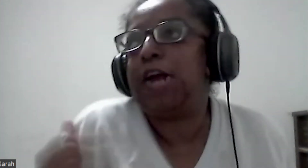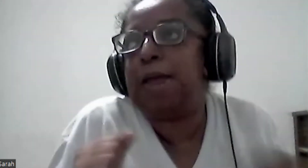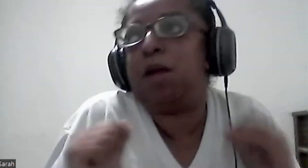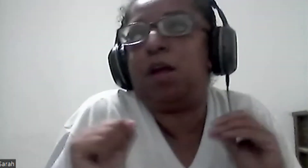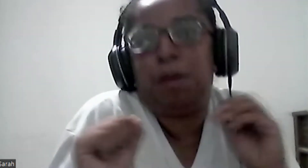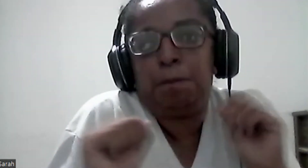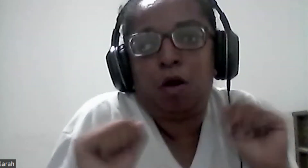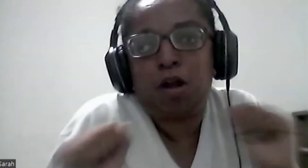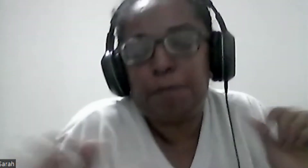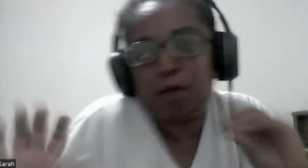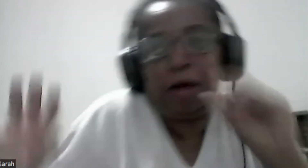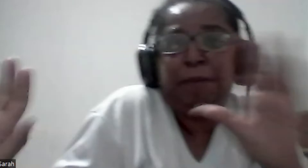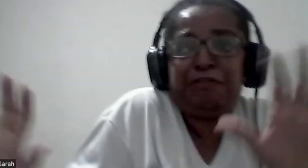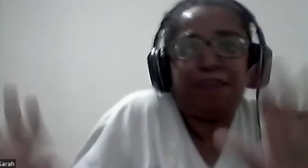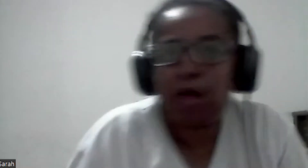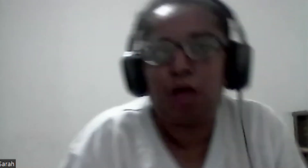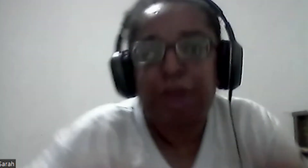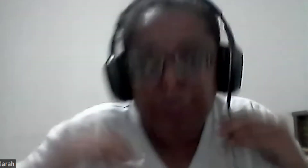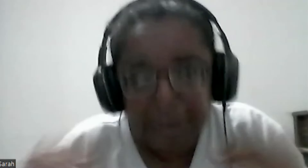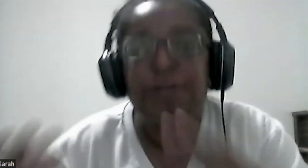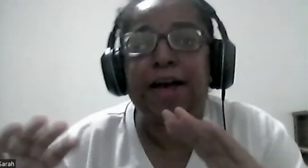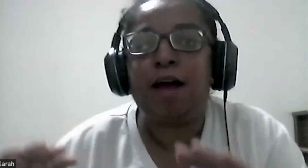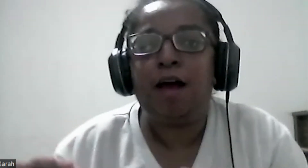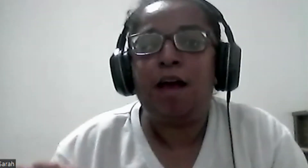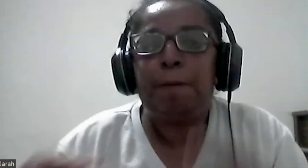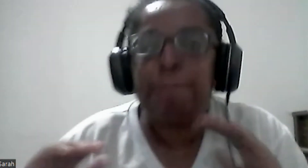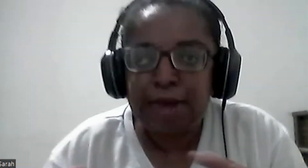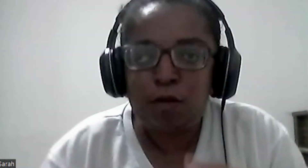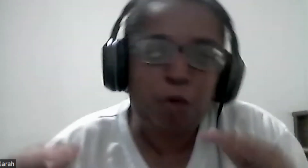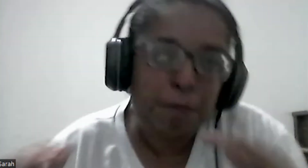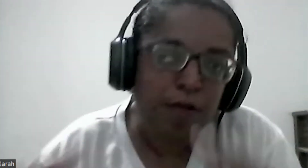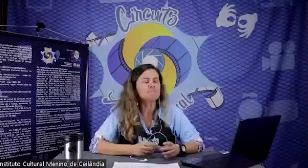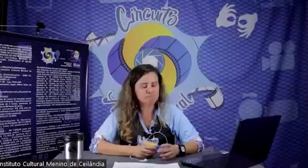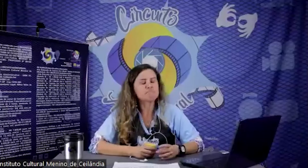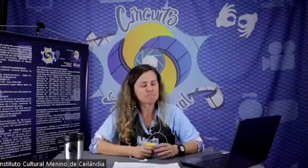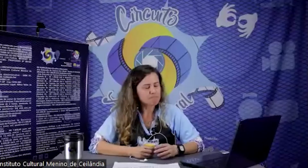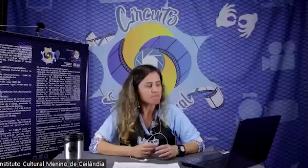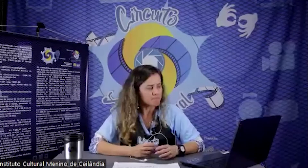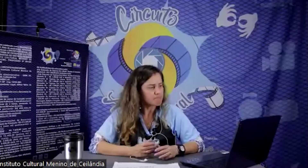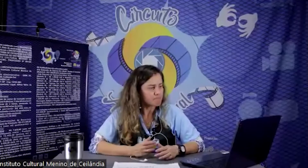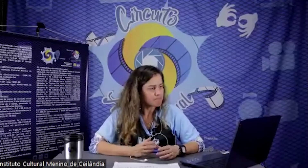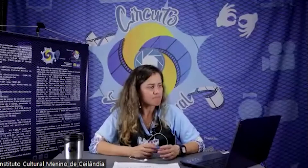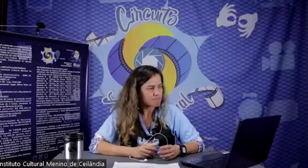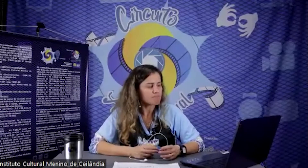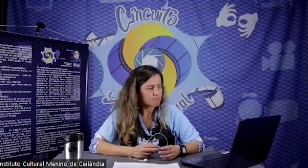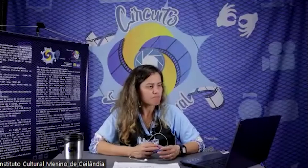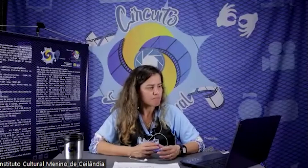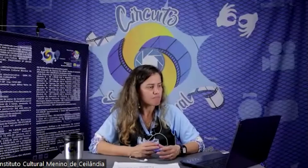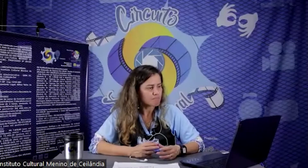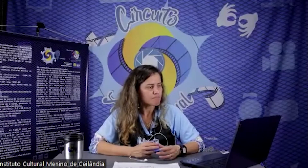mãe que morre de medo. Ai, meu filho, não, eu quero que ele vá. Se Mas exponha, né? no momento que eu ver que tem alguma coisa errada,